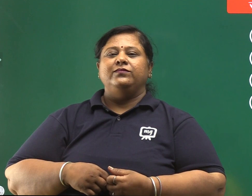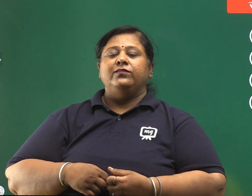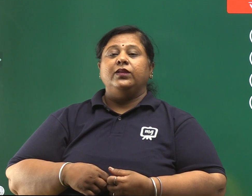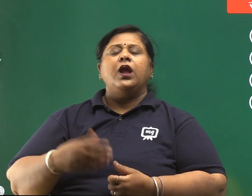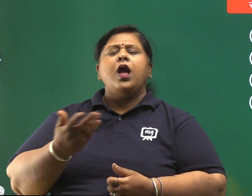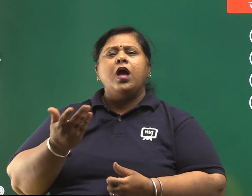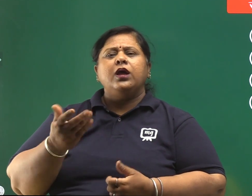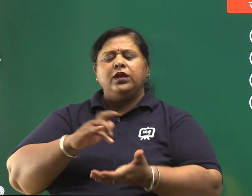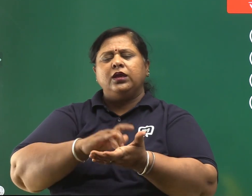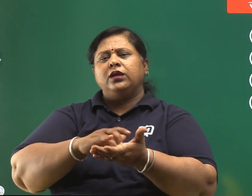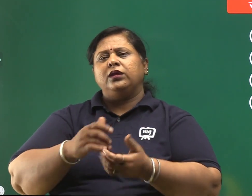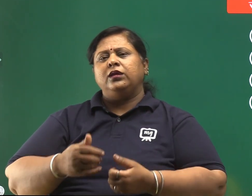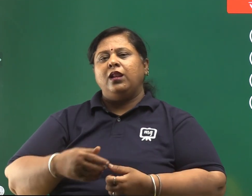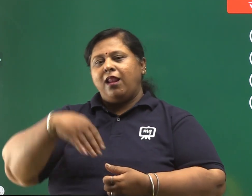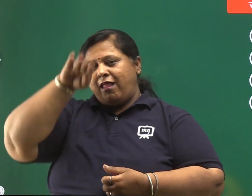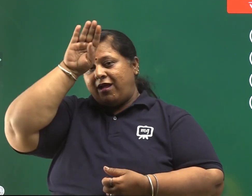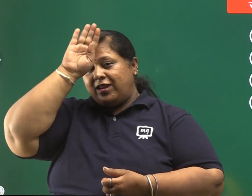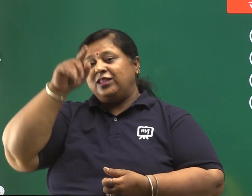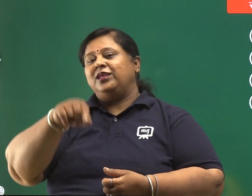कहाँ की रानी थी?